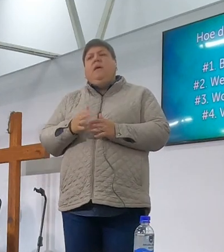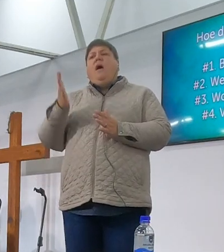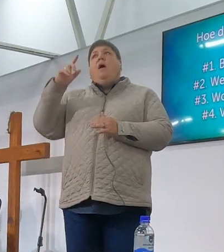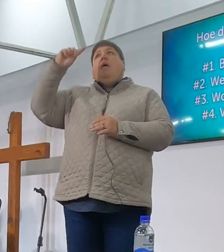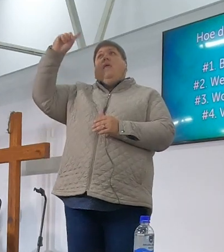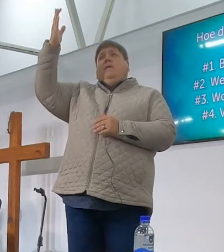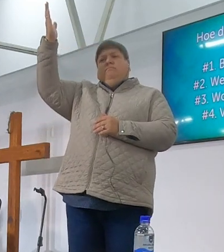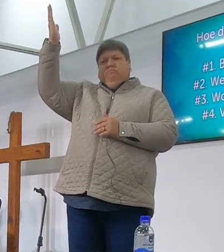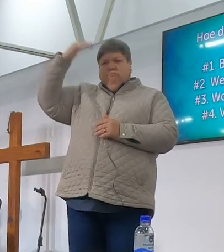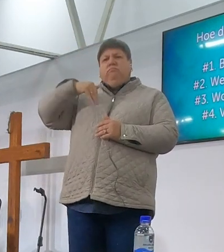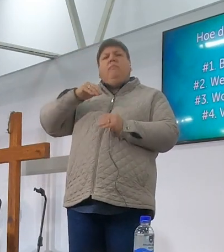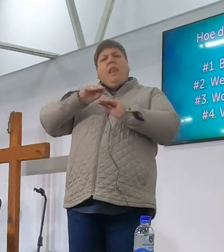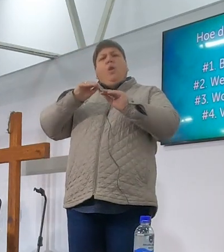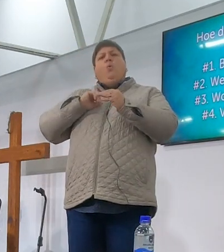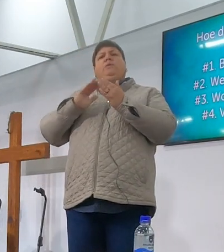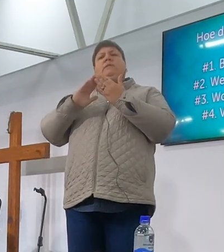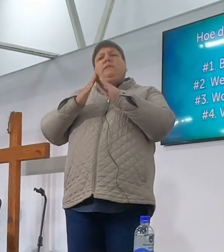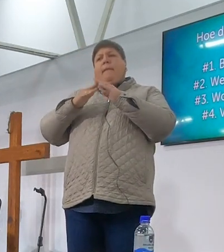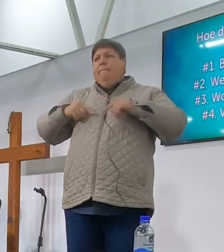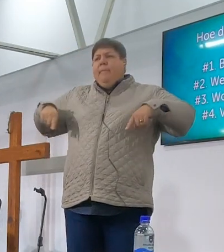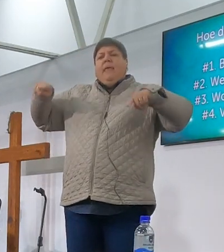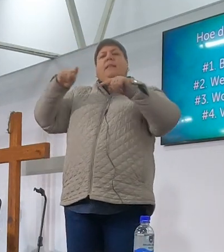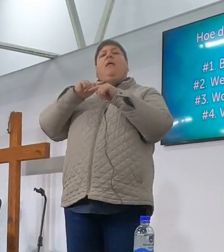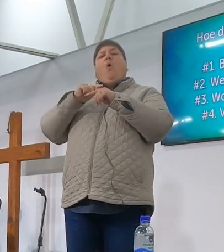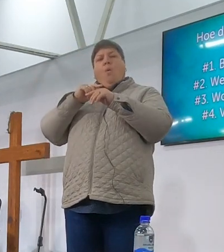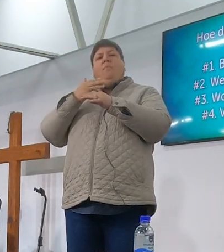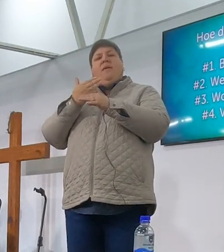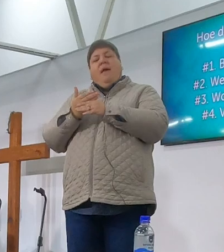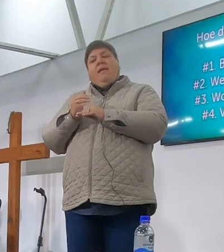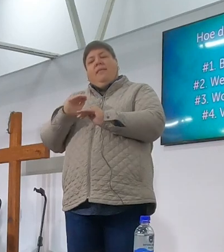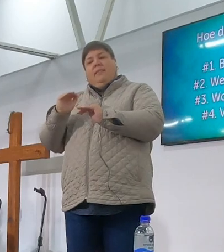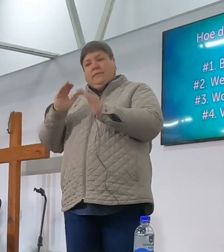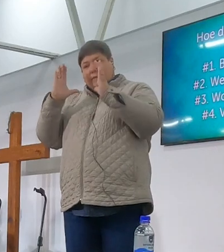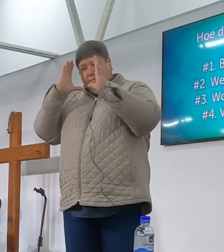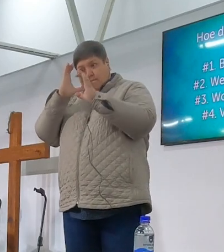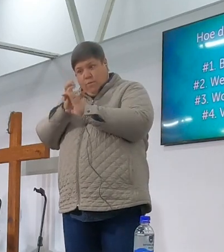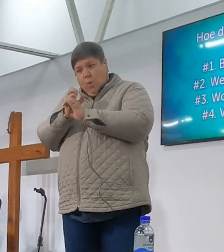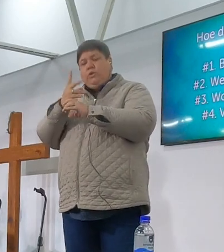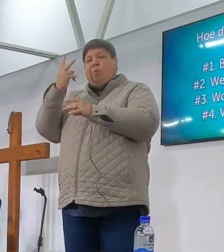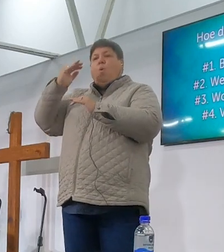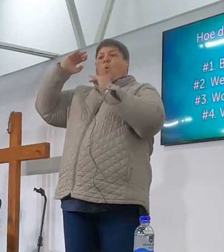kom help vir ons dat ons as gemeente nie die fout sal maak om te sê ons moet fokus op die groot mense